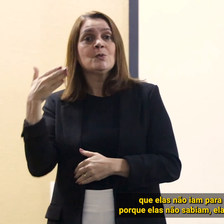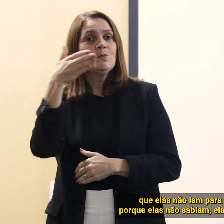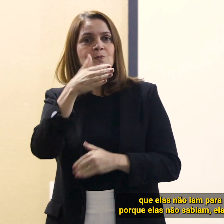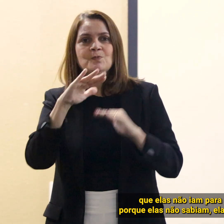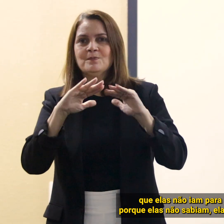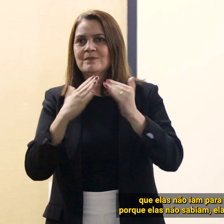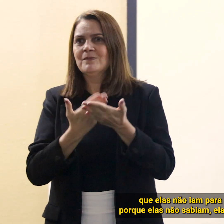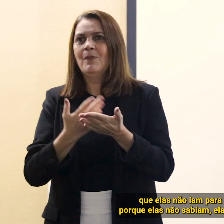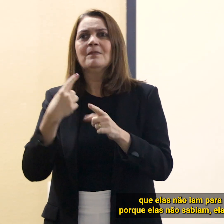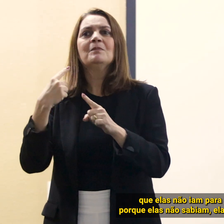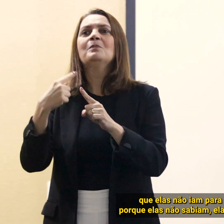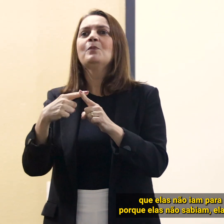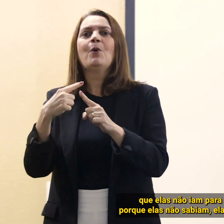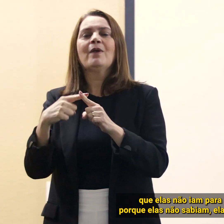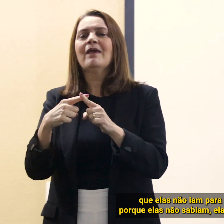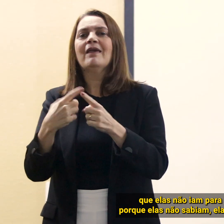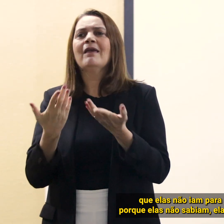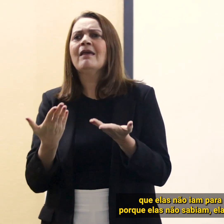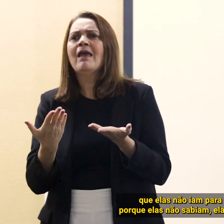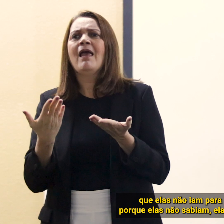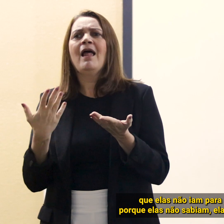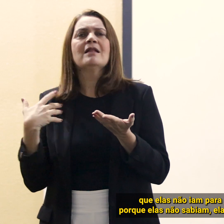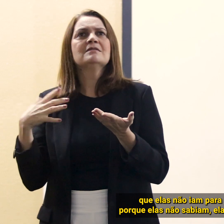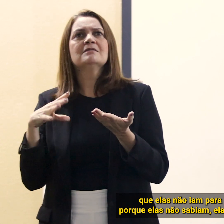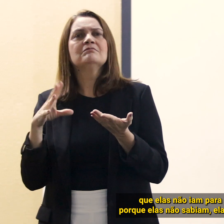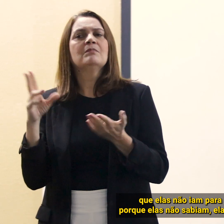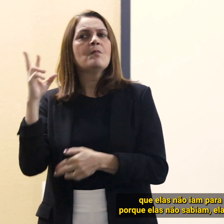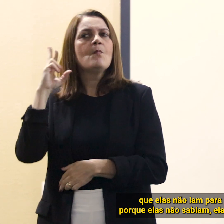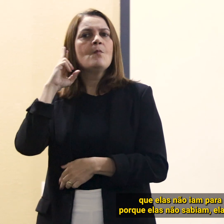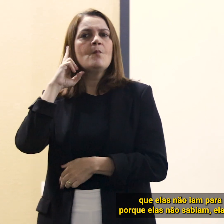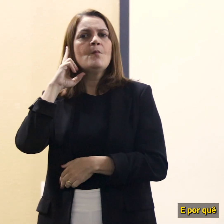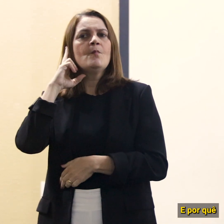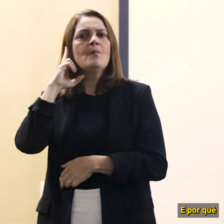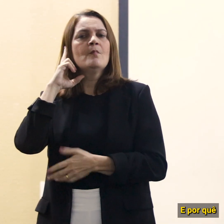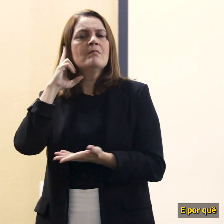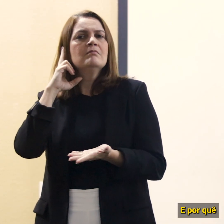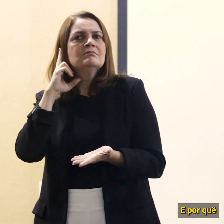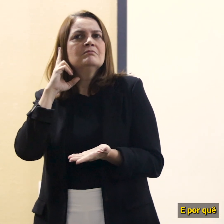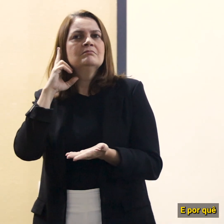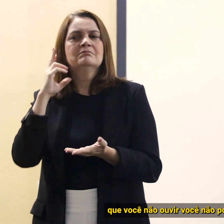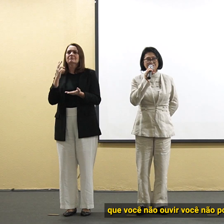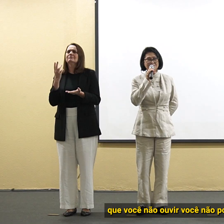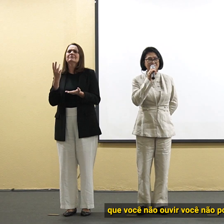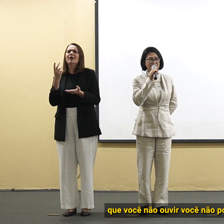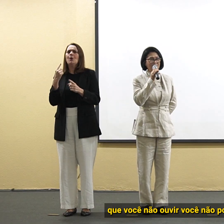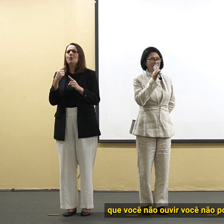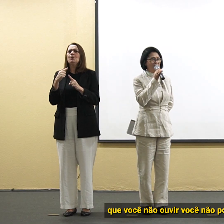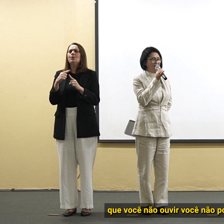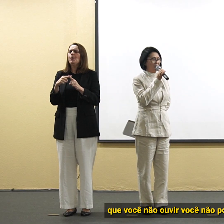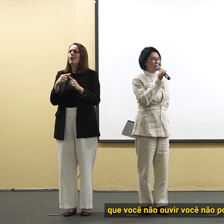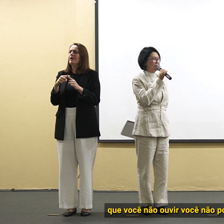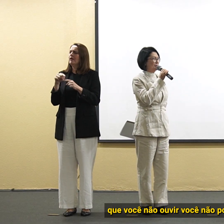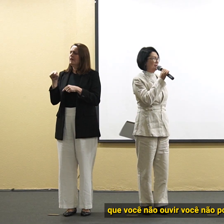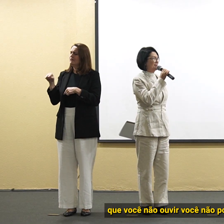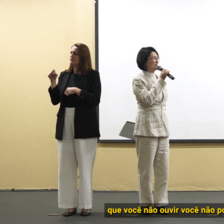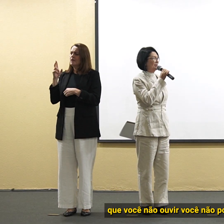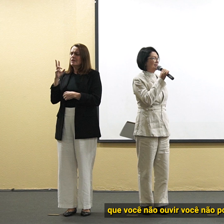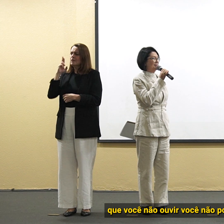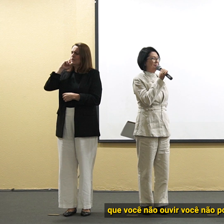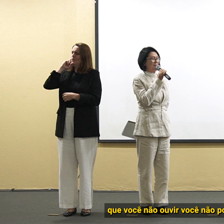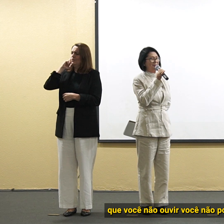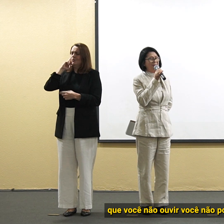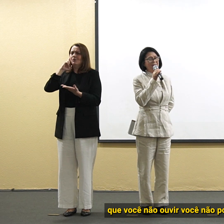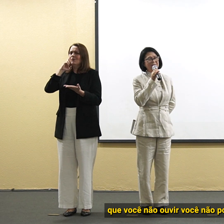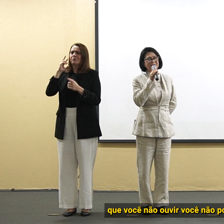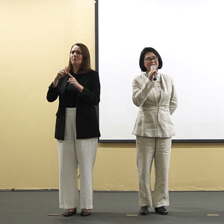não sabiam, elas não ouviam. E por que que você não ouve, você não pode ir para a